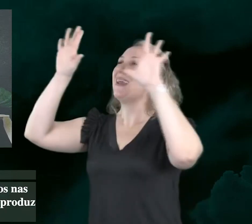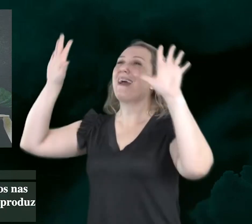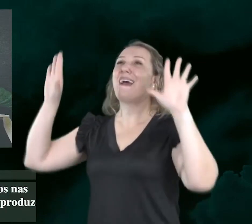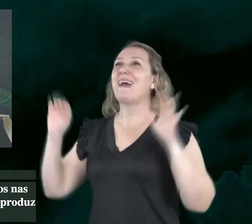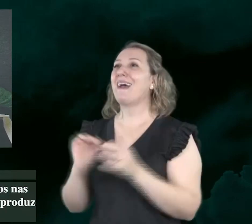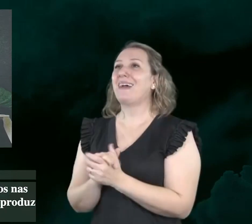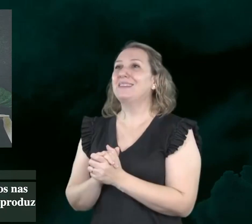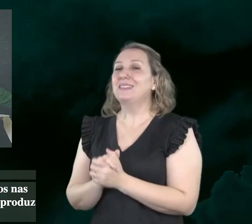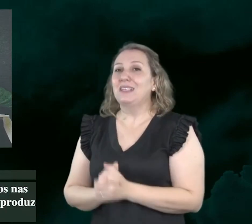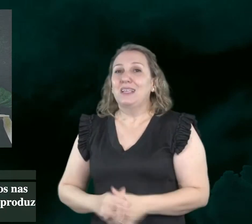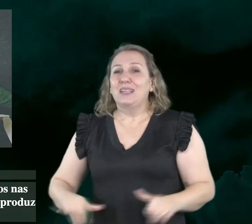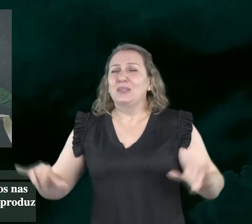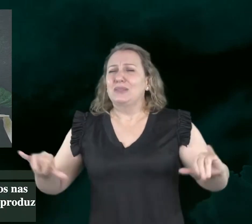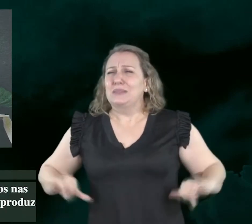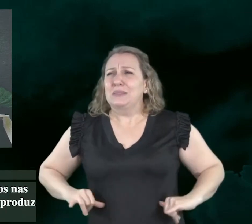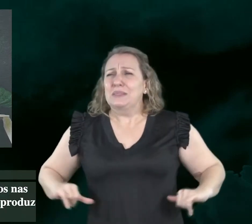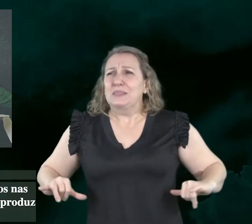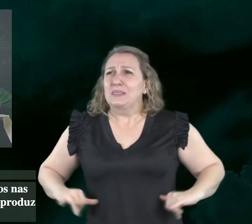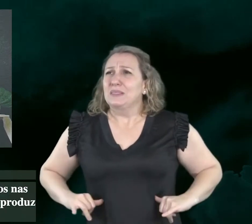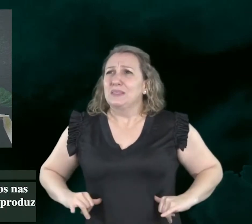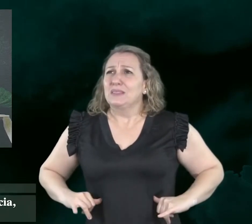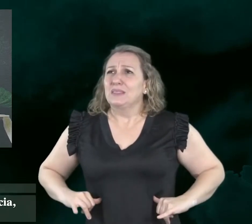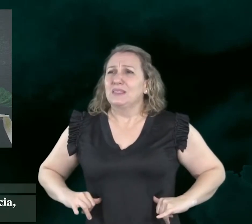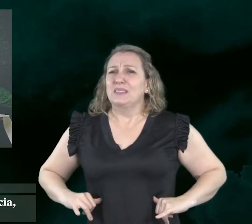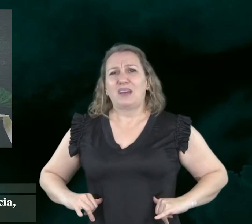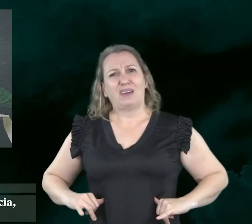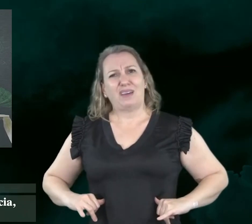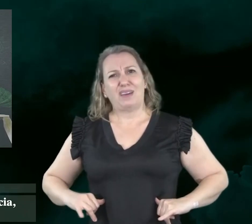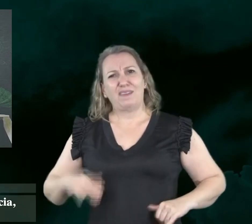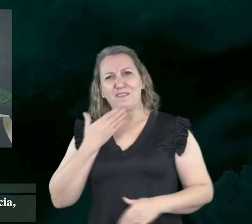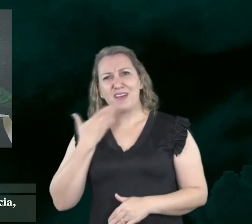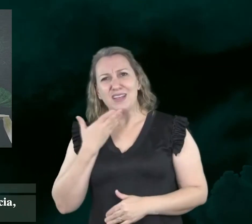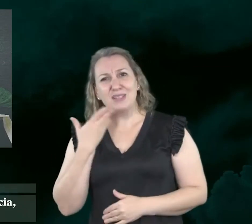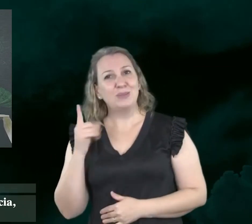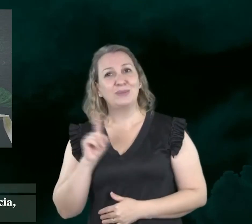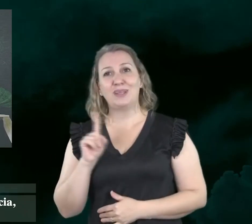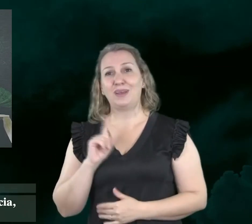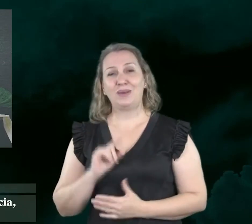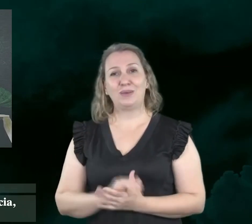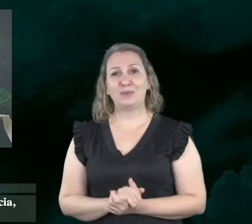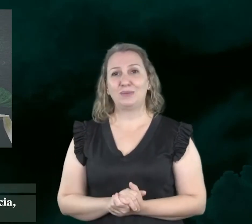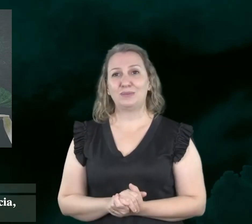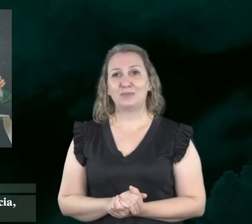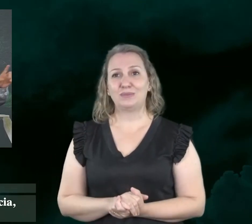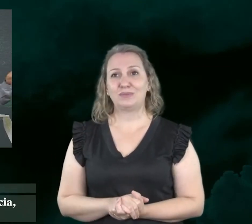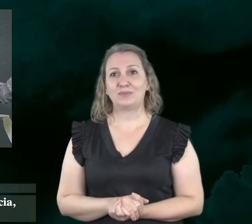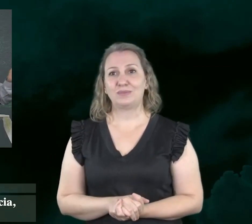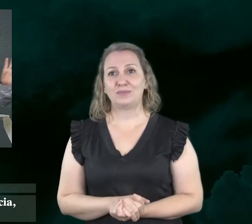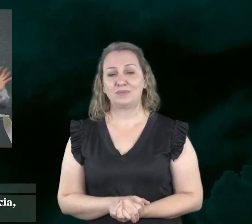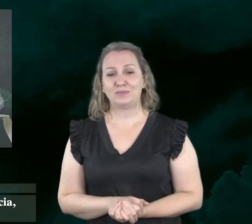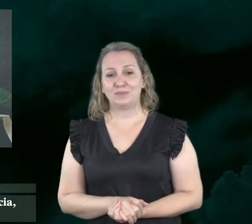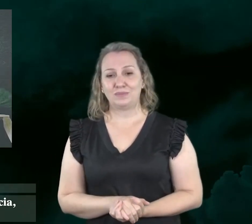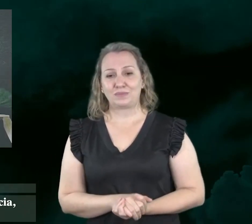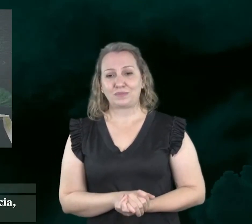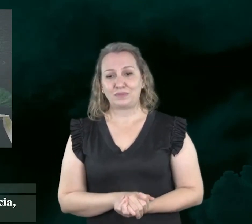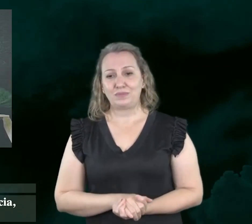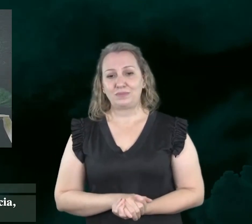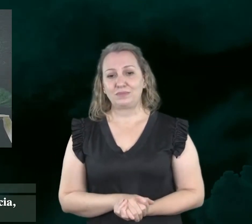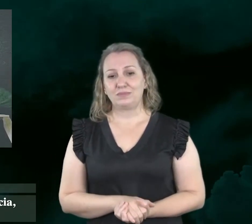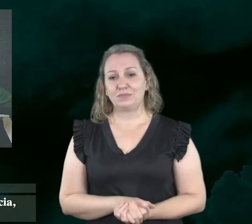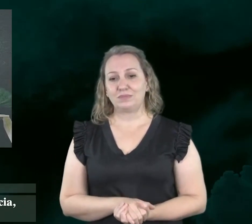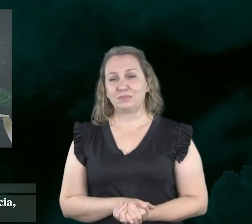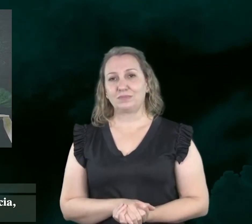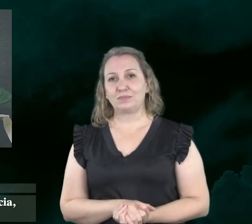produz experiência. E essa palavra experiência é dokime. Eu acho que também tem uma frase